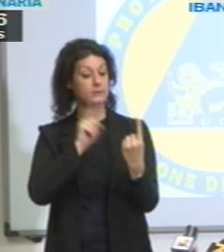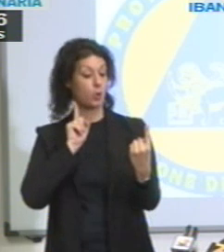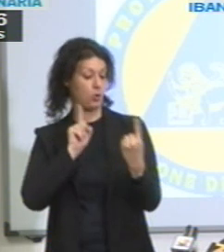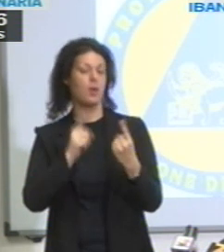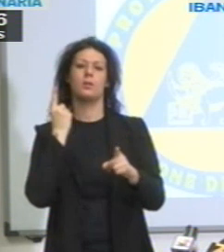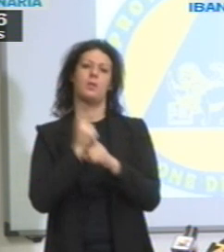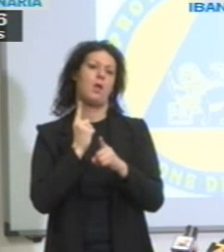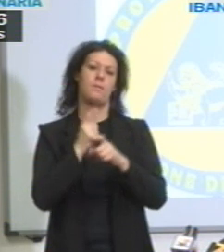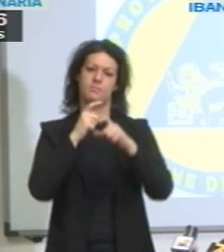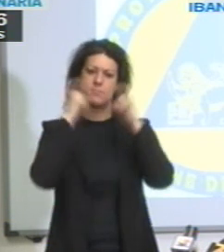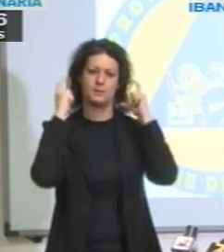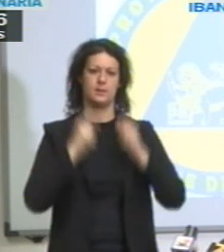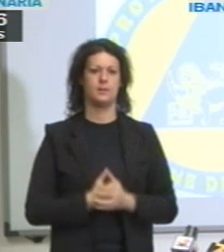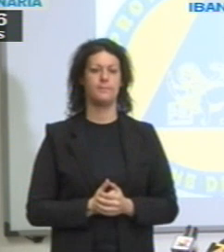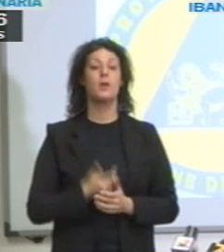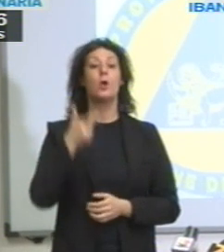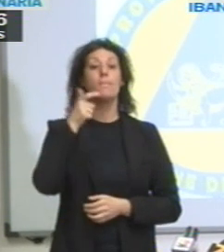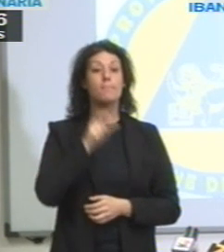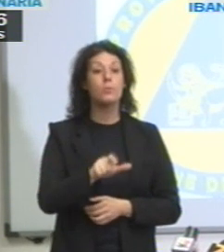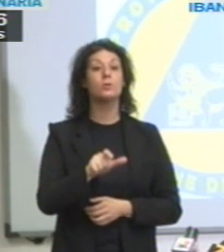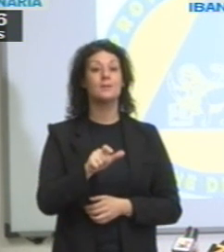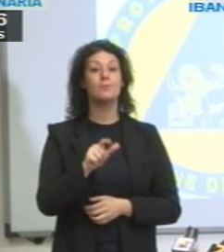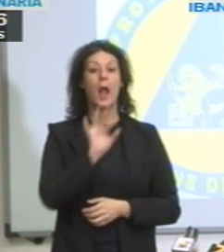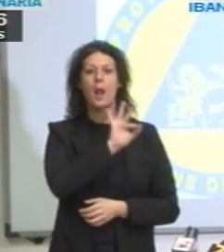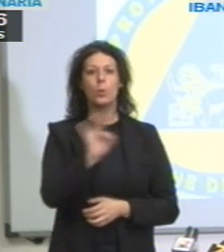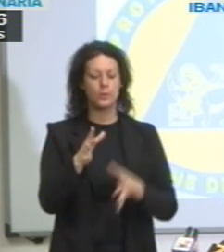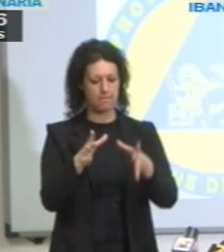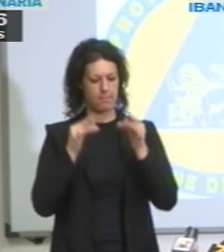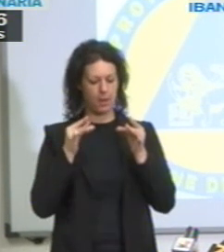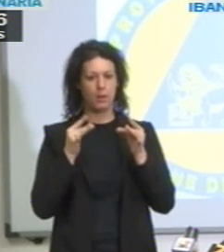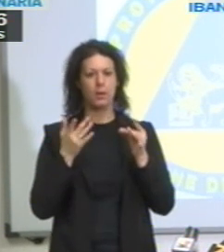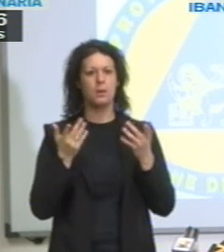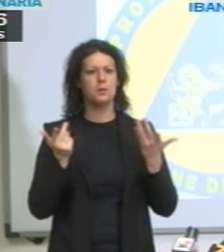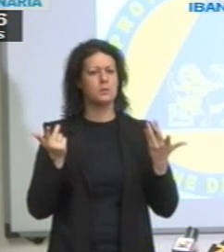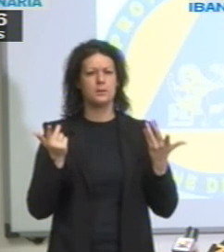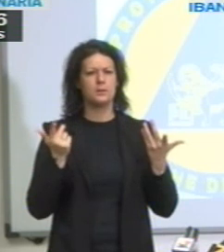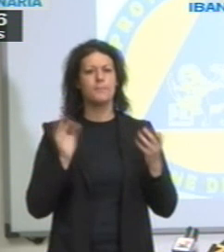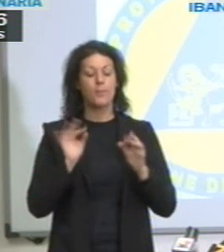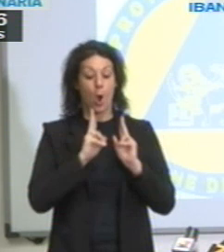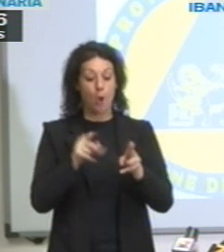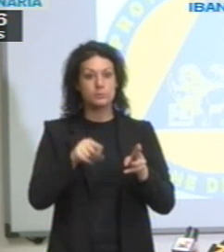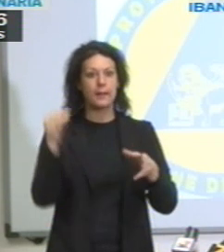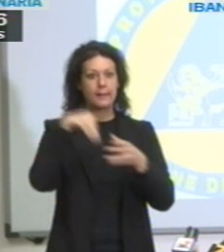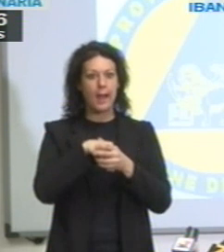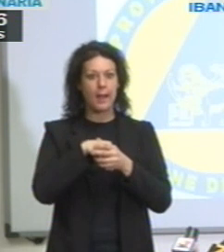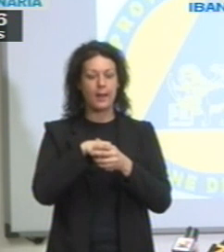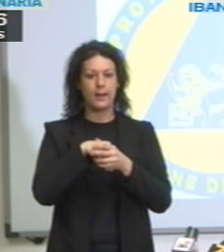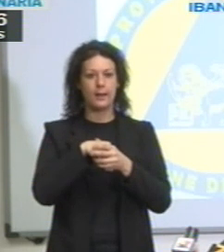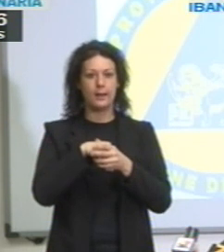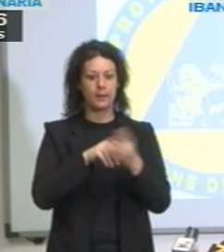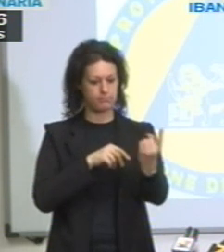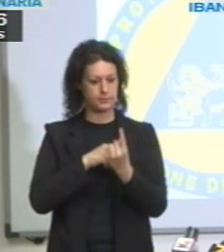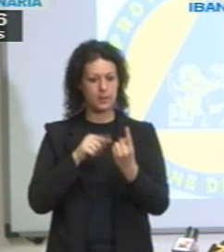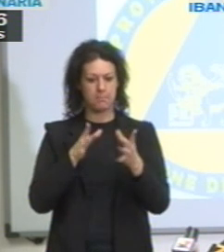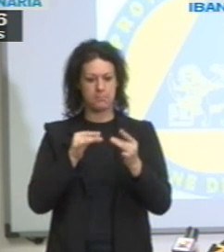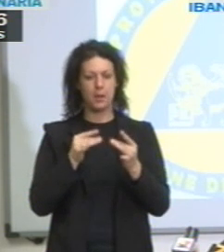alcune infezioni arrivate negli ospedali sono inspiegabili per la, come si può dire, le modalità di vita, le